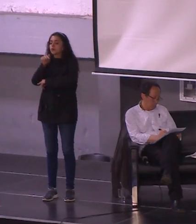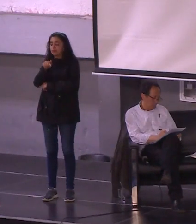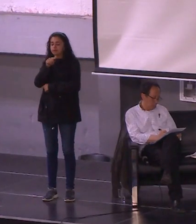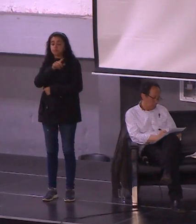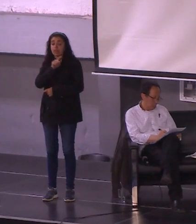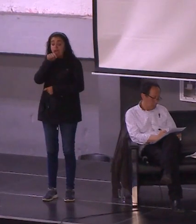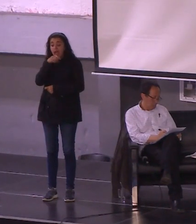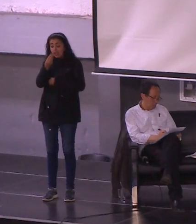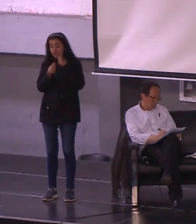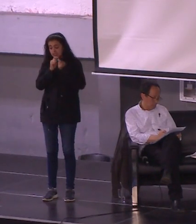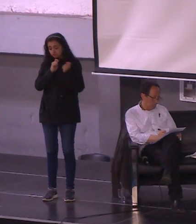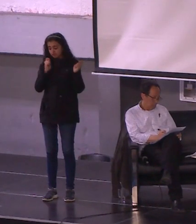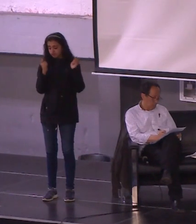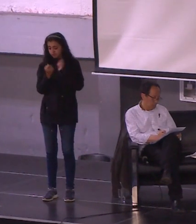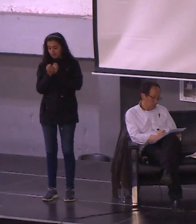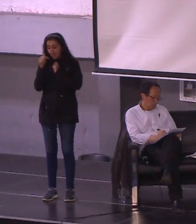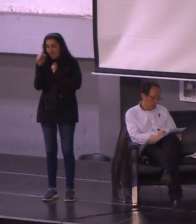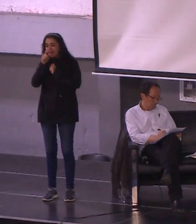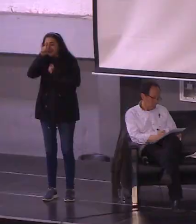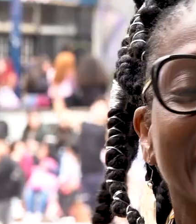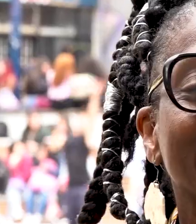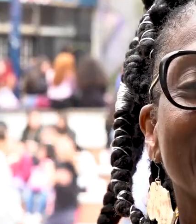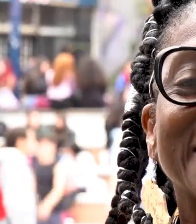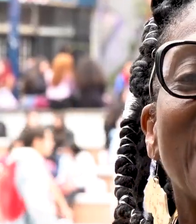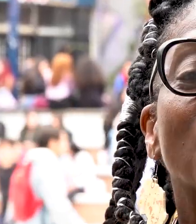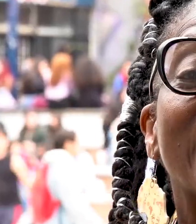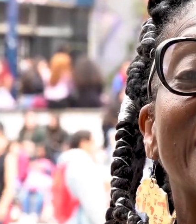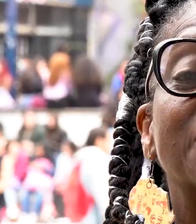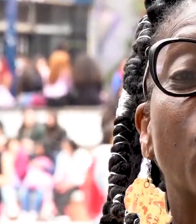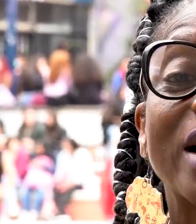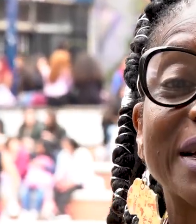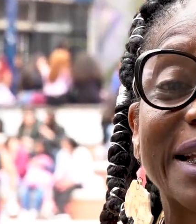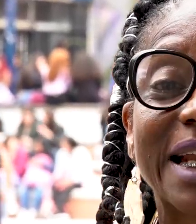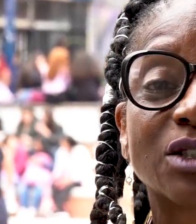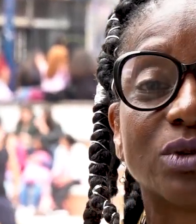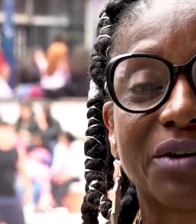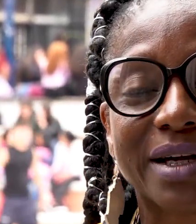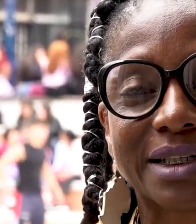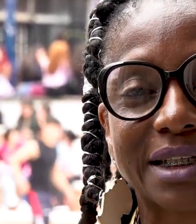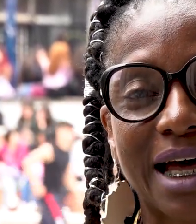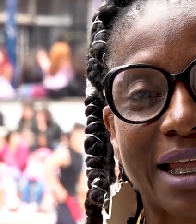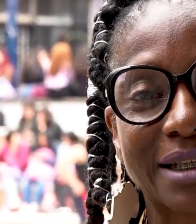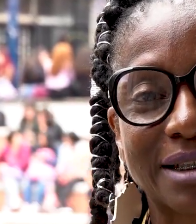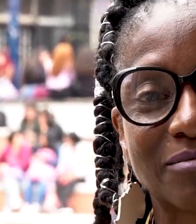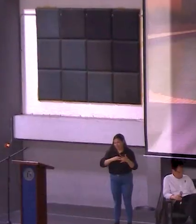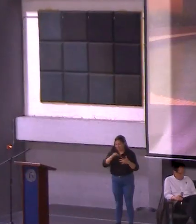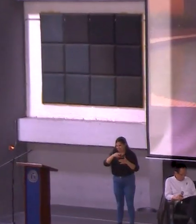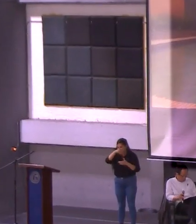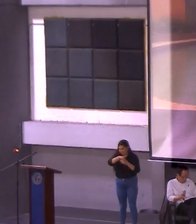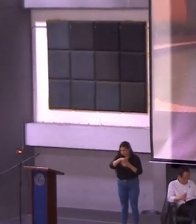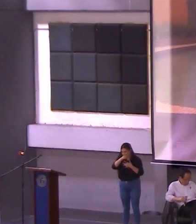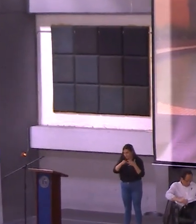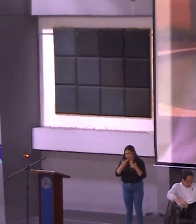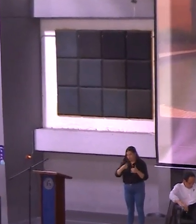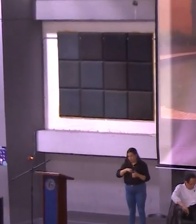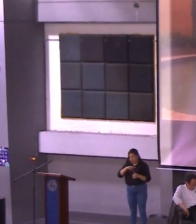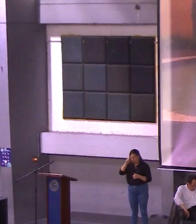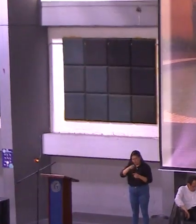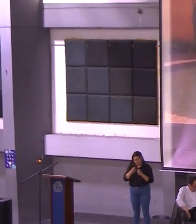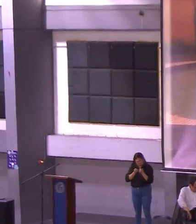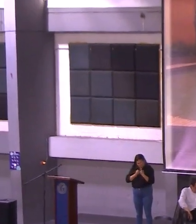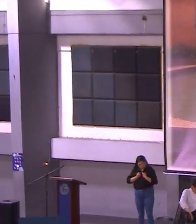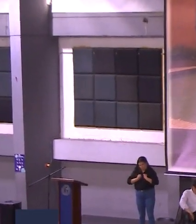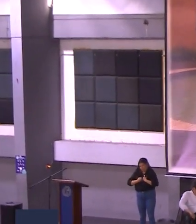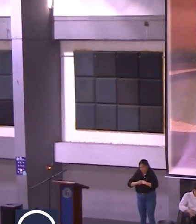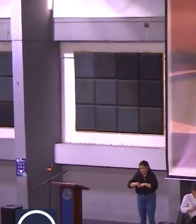juventud desafíe esos parámetros de la muerte y abra las puertas de las universidades. Tenemos que hacer el